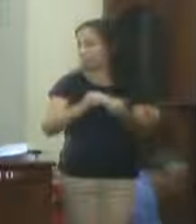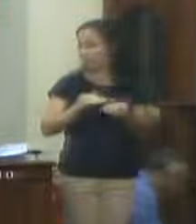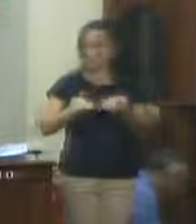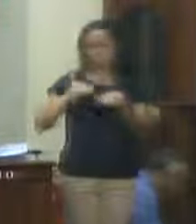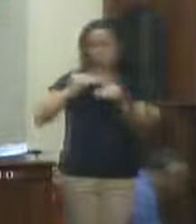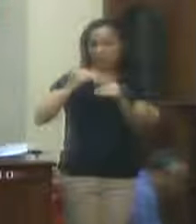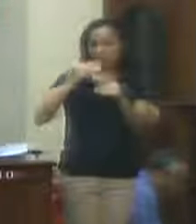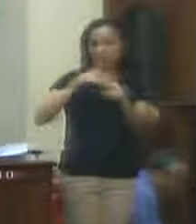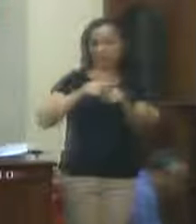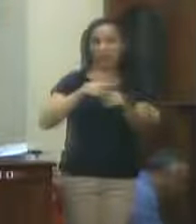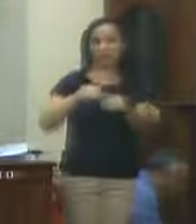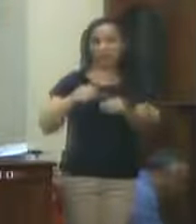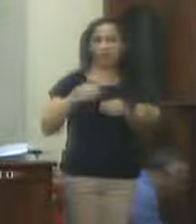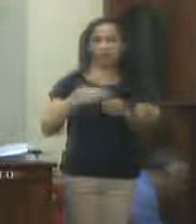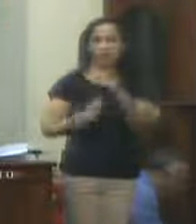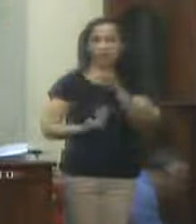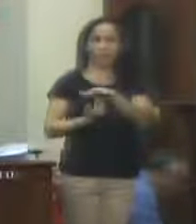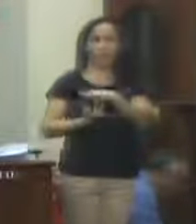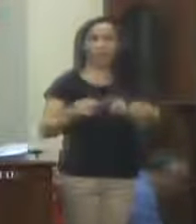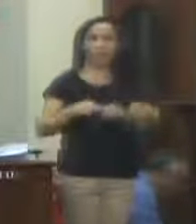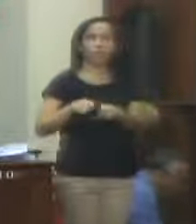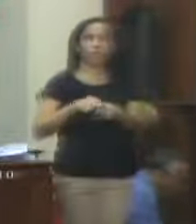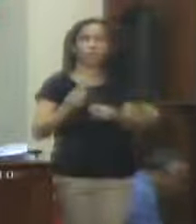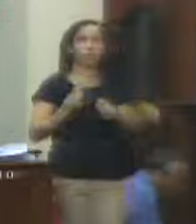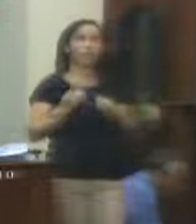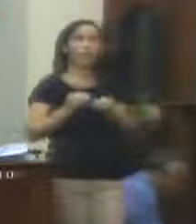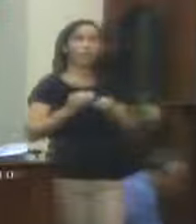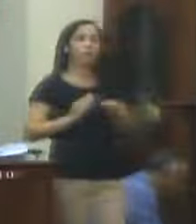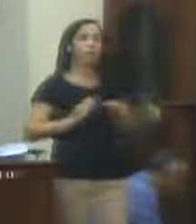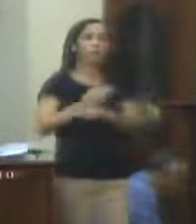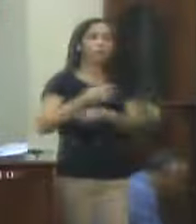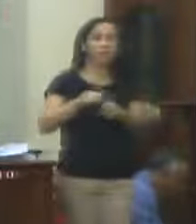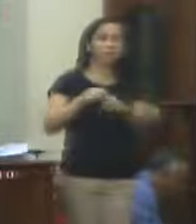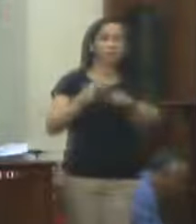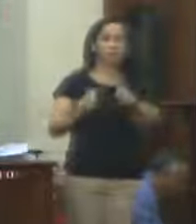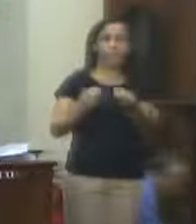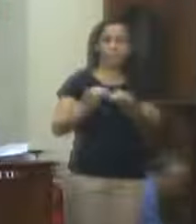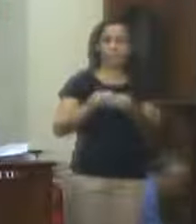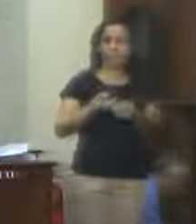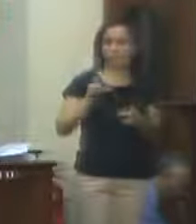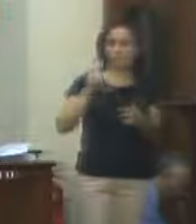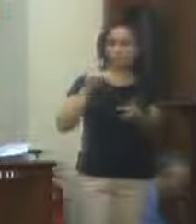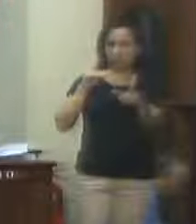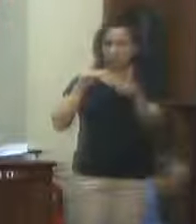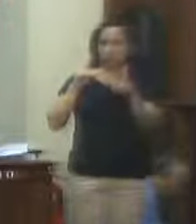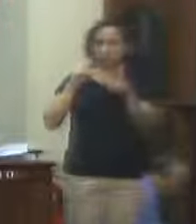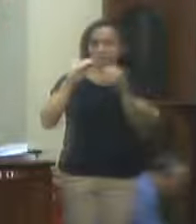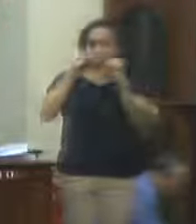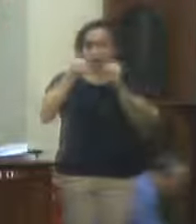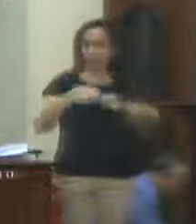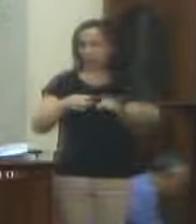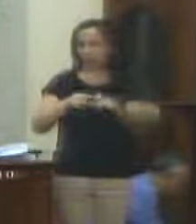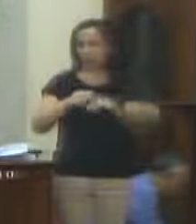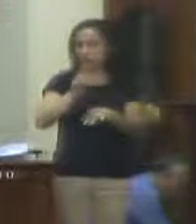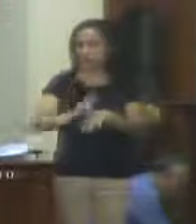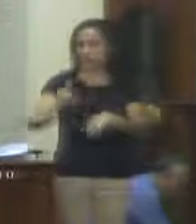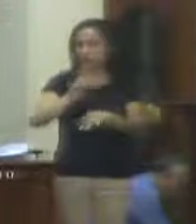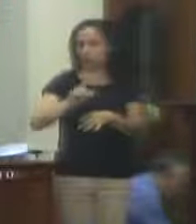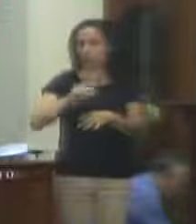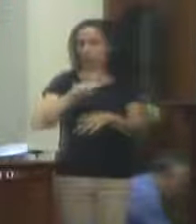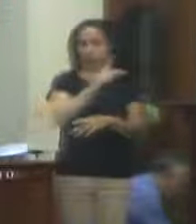no fim da passarela e a construção de calçada para melhor acesso. Tal situação, conforme se encontra, expõe os usuários dessa passarela, muitas